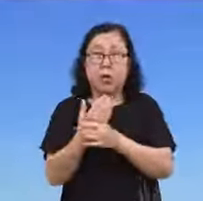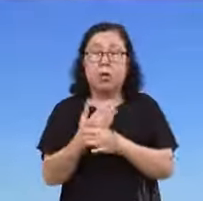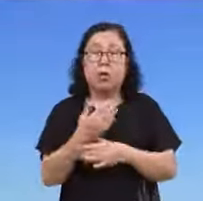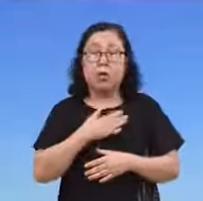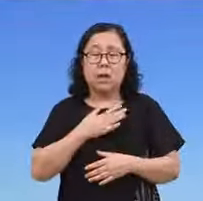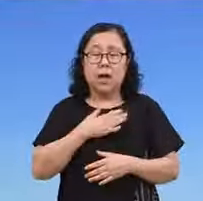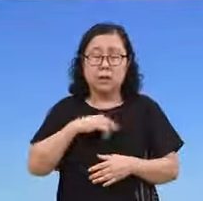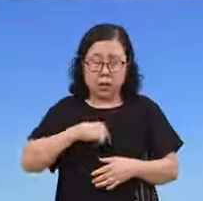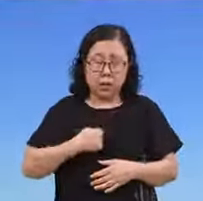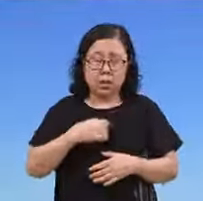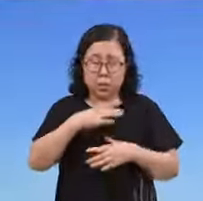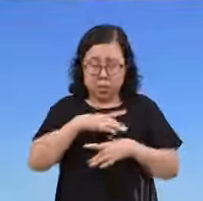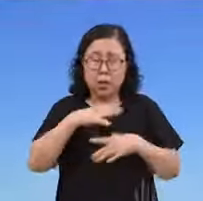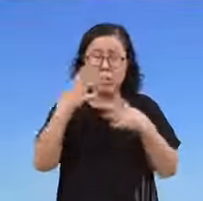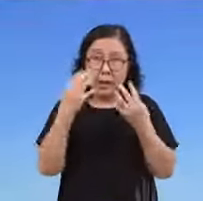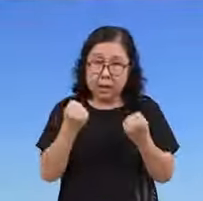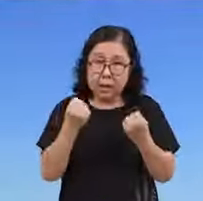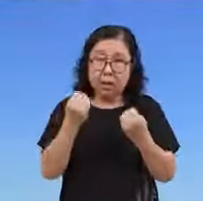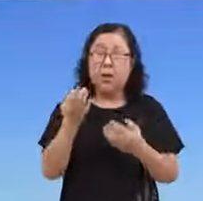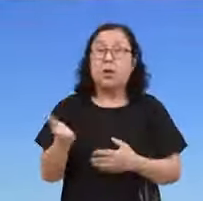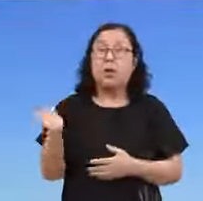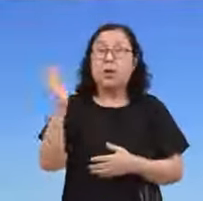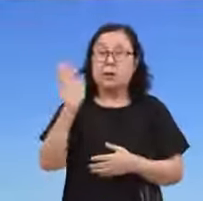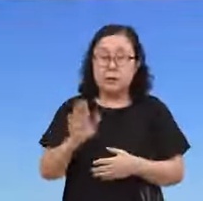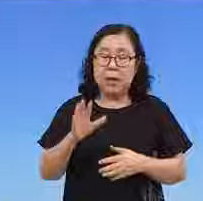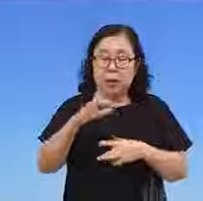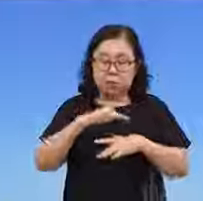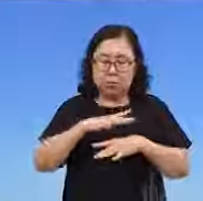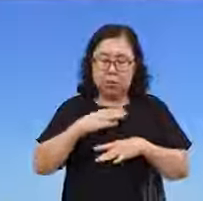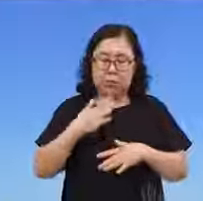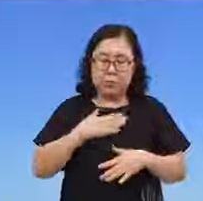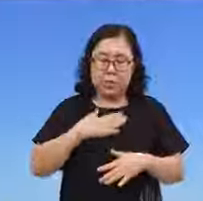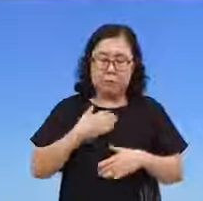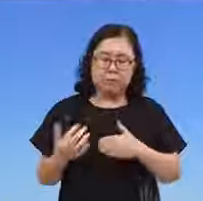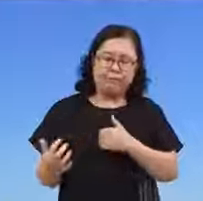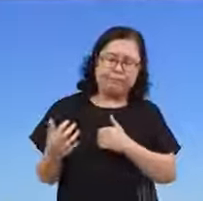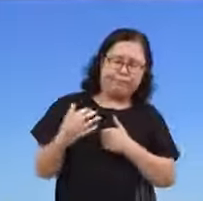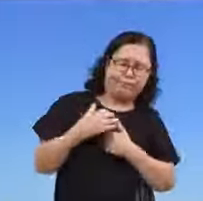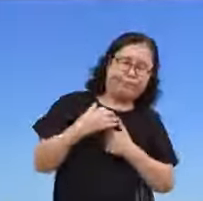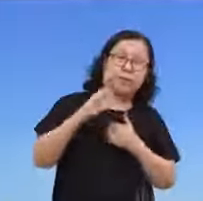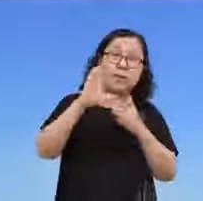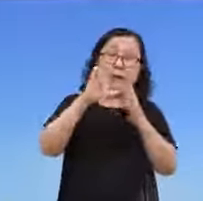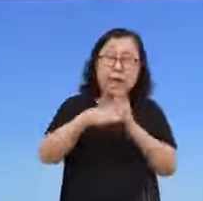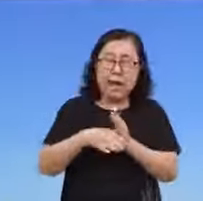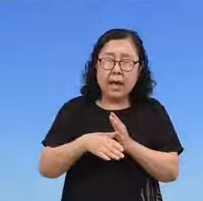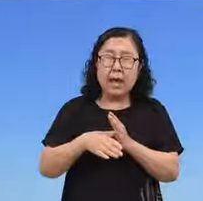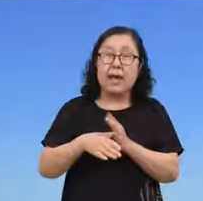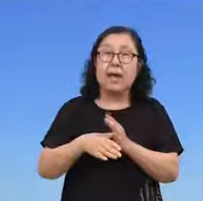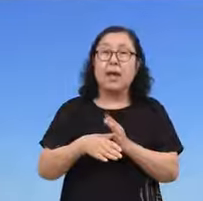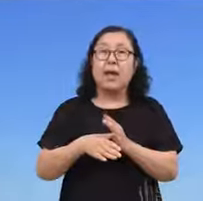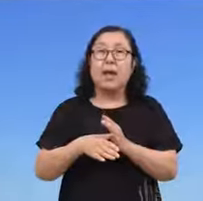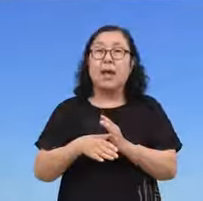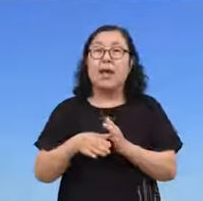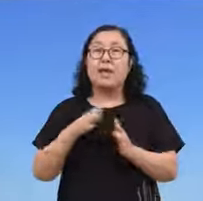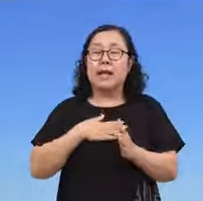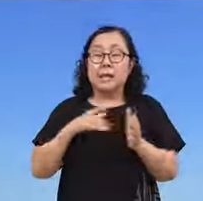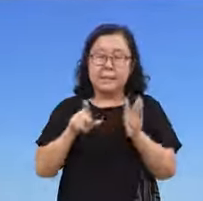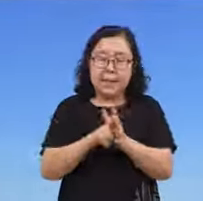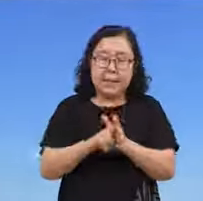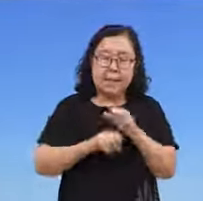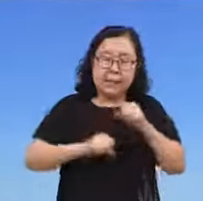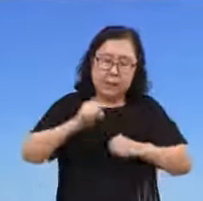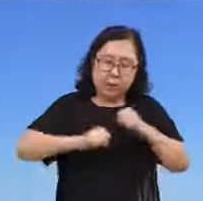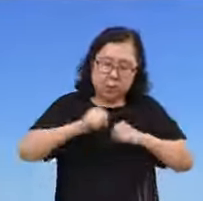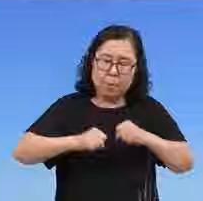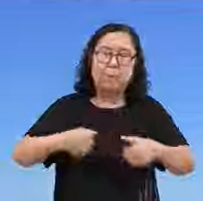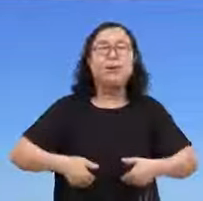않습니까? 저도 두려움이 많은 사람이에요. 그러나 두려움이 밀려올 때 바로 작동이 돼야 되는 건 우리의 믿음이